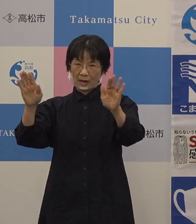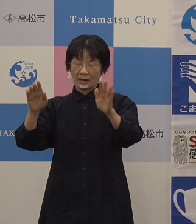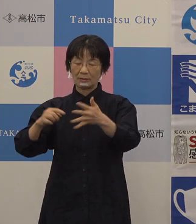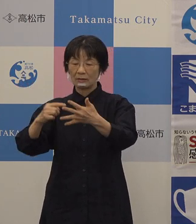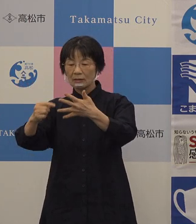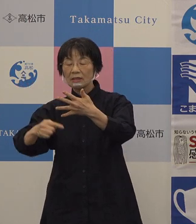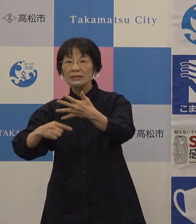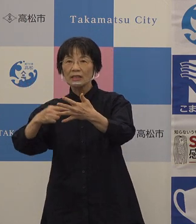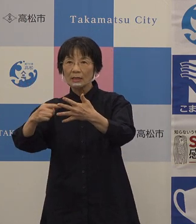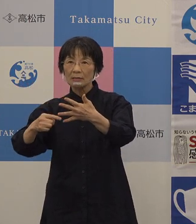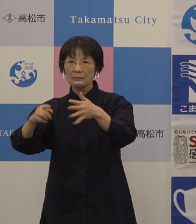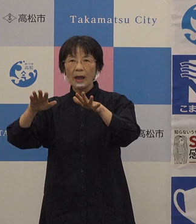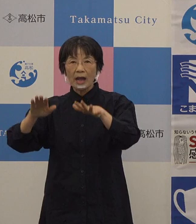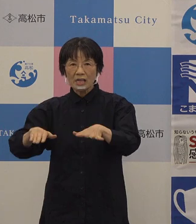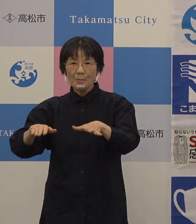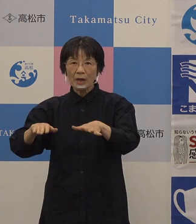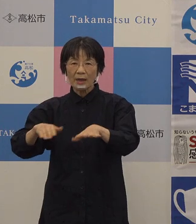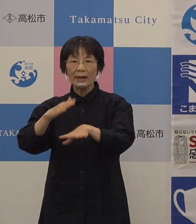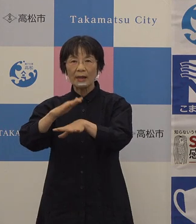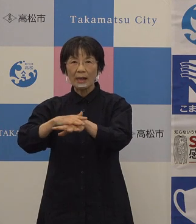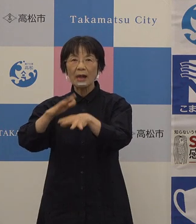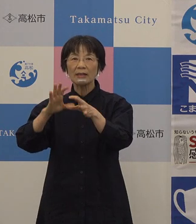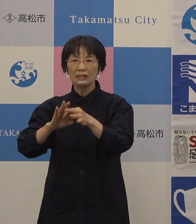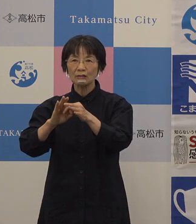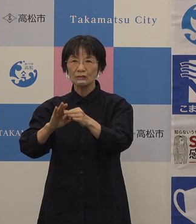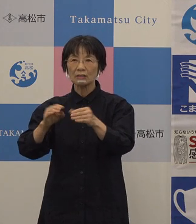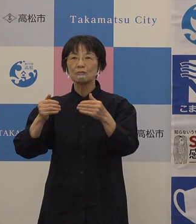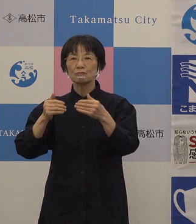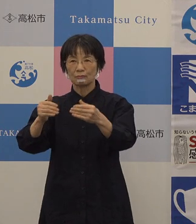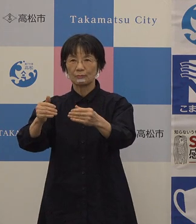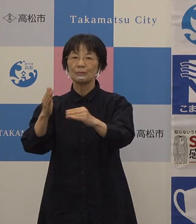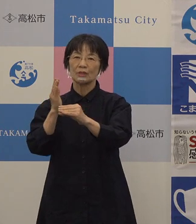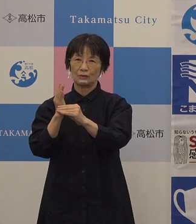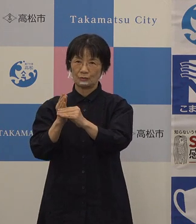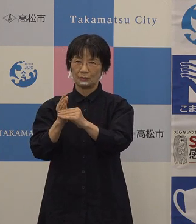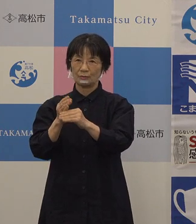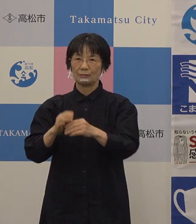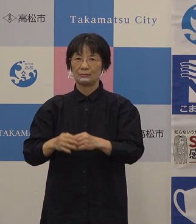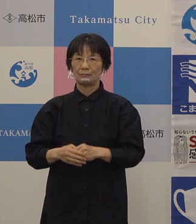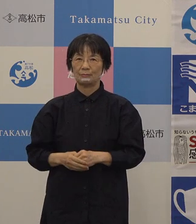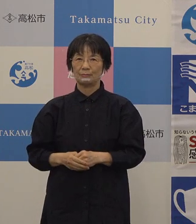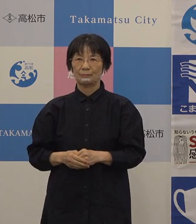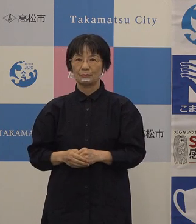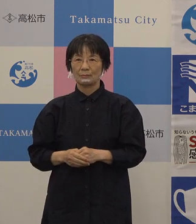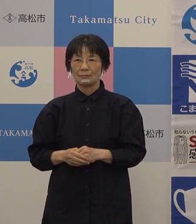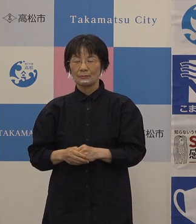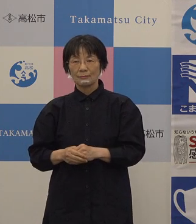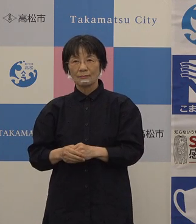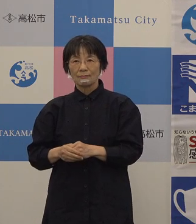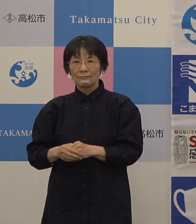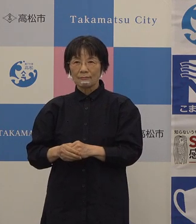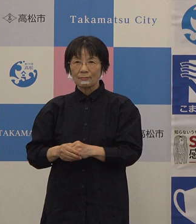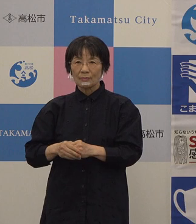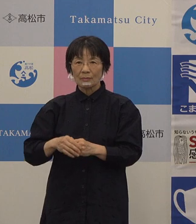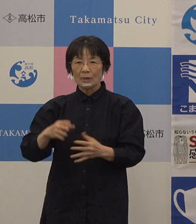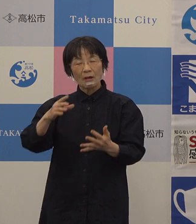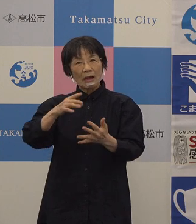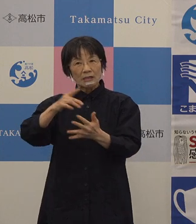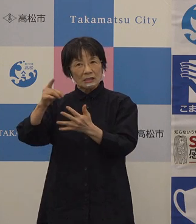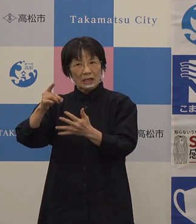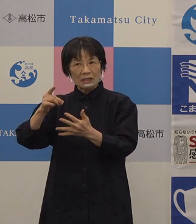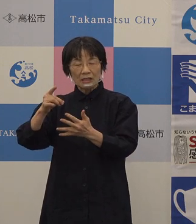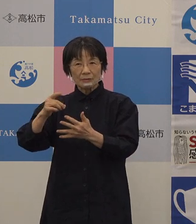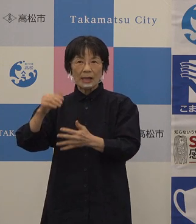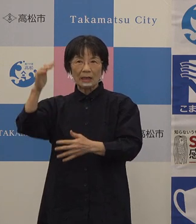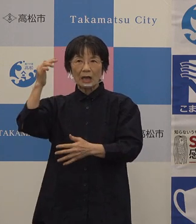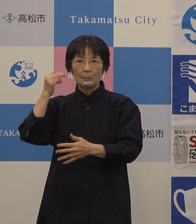2名の方は現在選任に向けた手続きが進められているということでございます。市民貢献人が選任されるのは本市